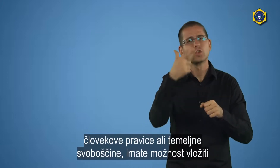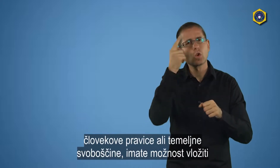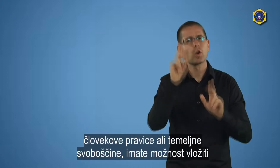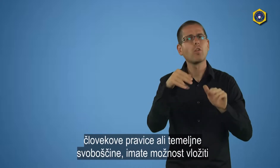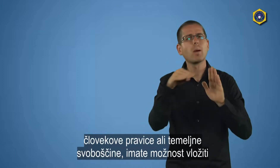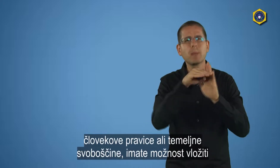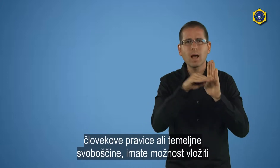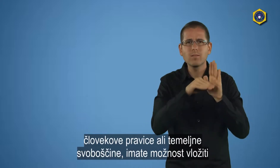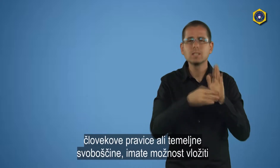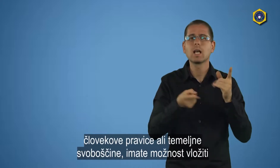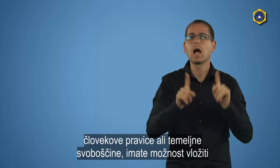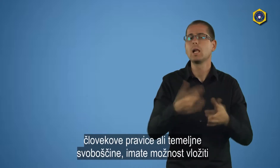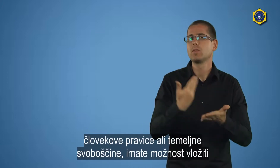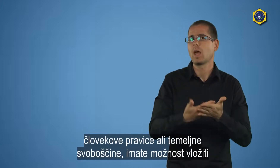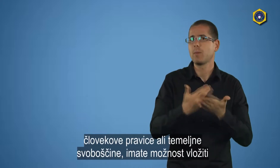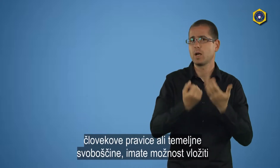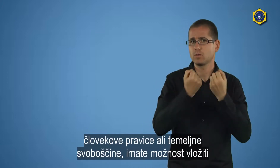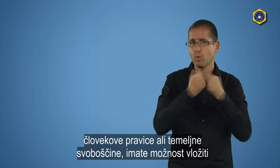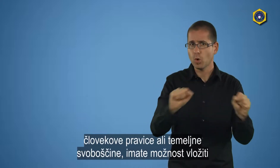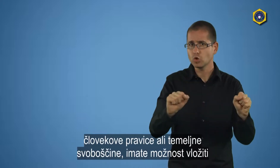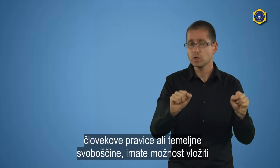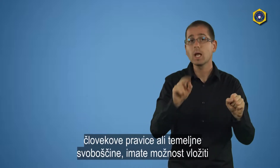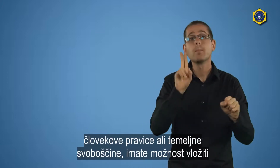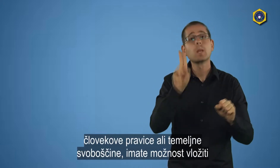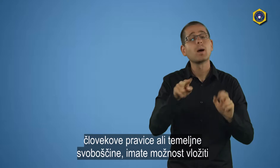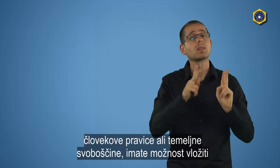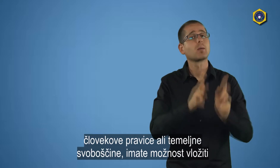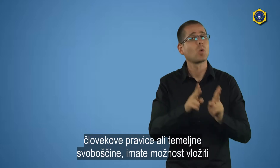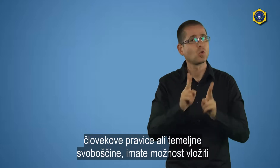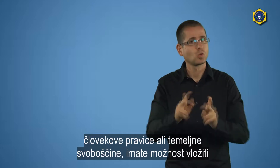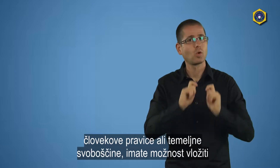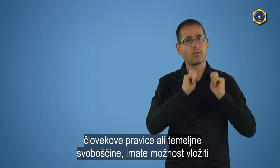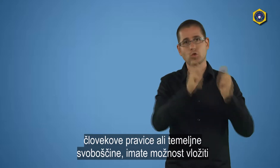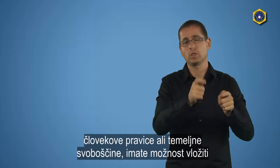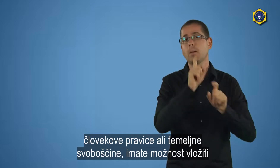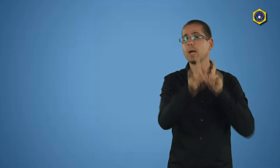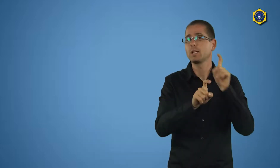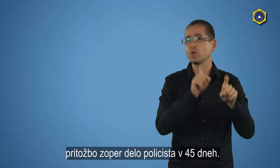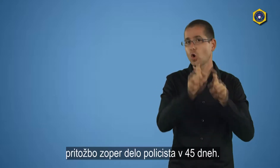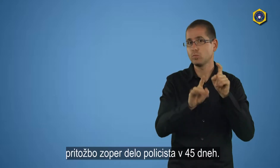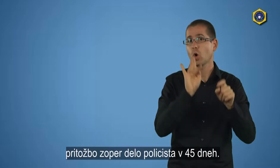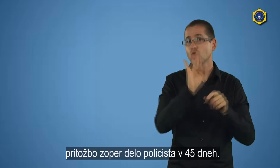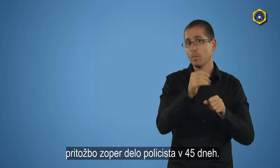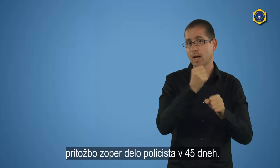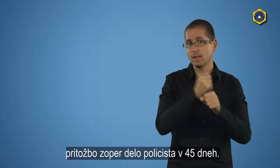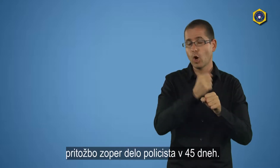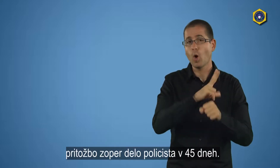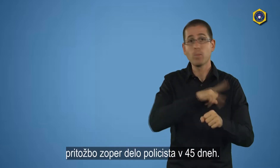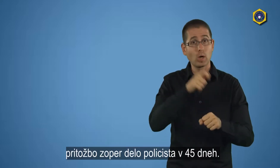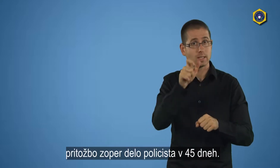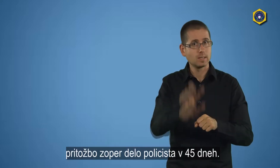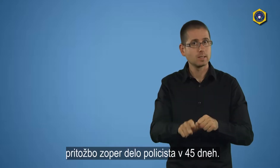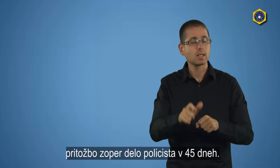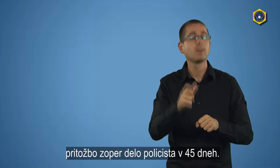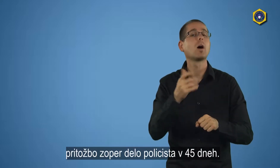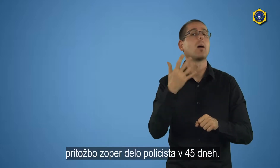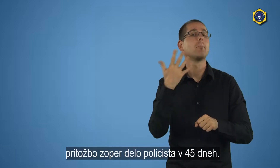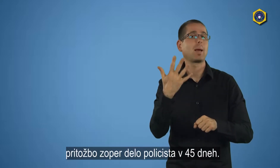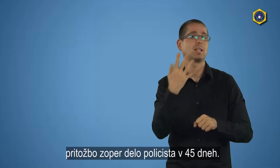pravice ali temeljne svoboščine, imate možnost vložiti pritožbo zoper delo policista v 45